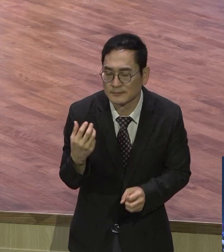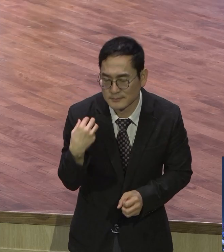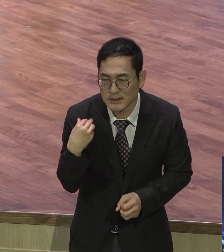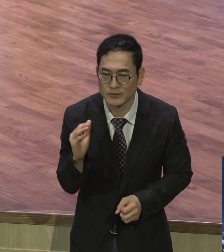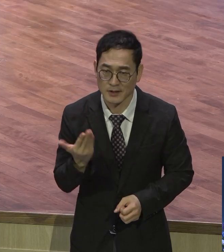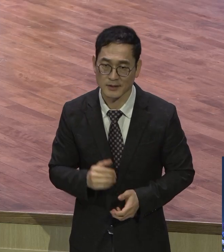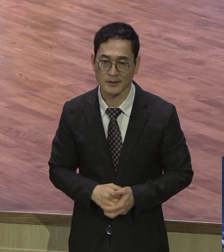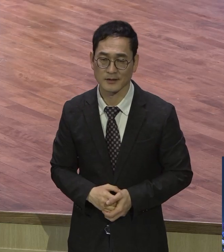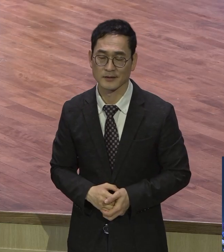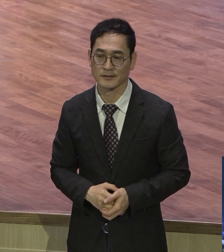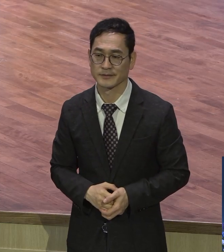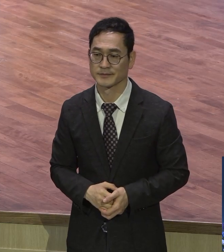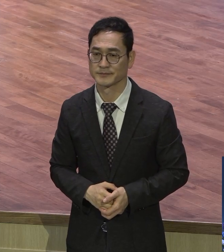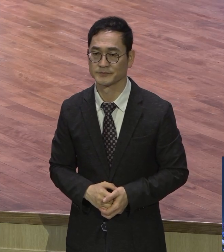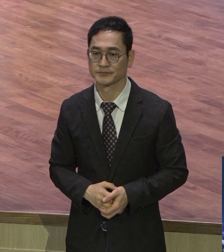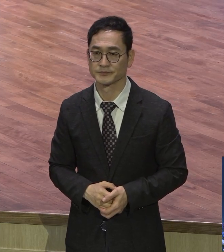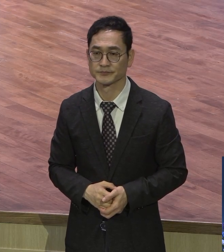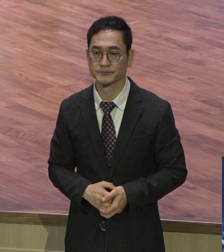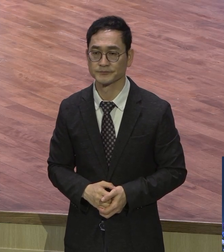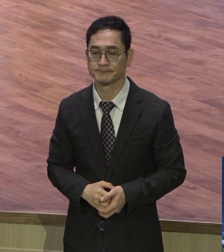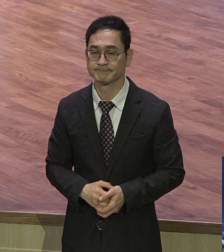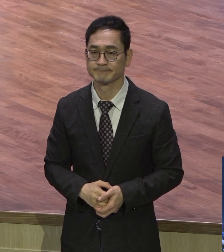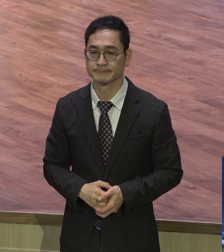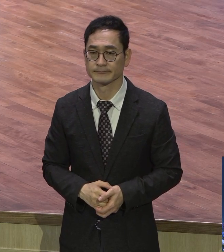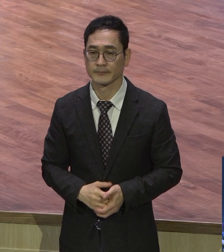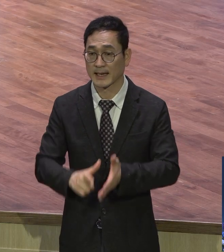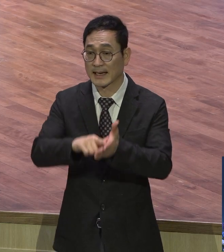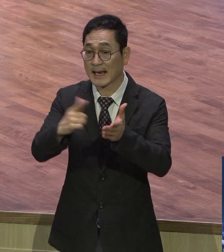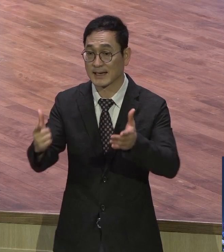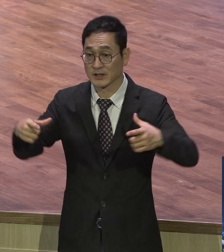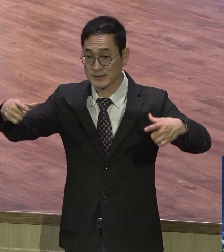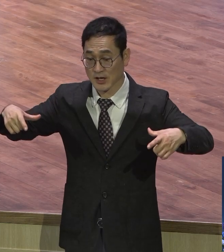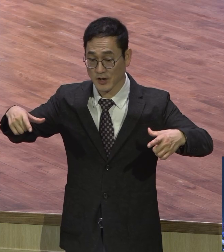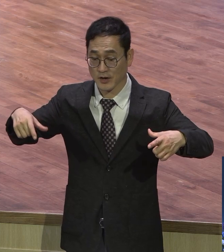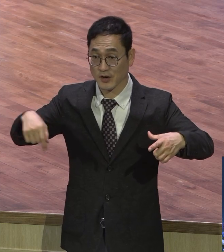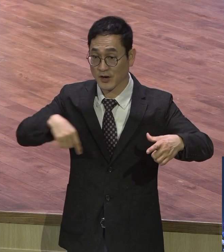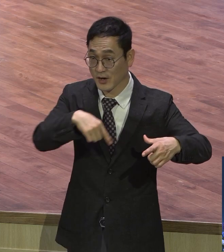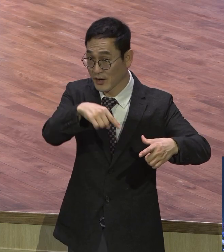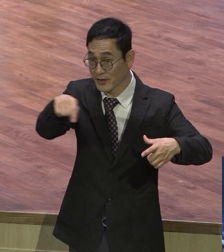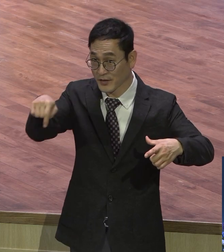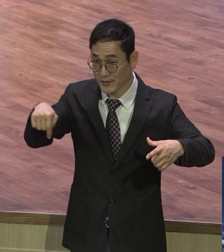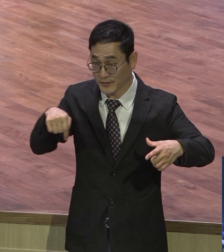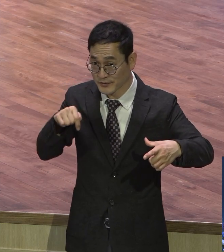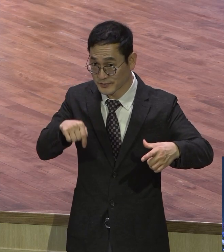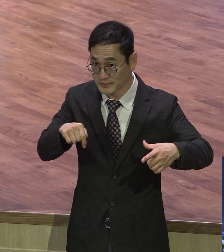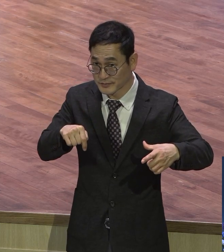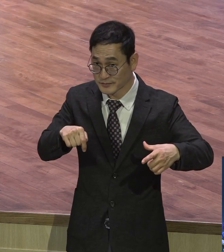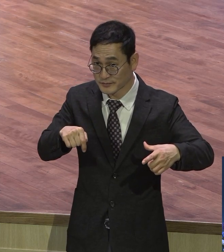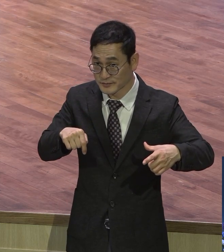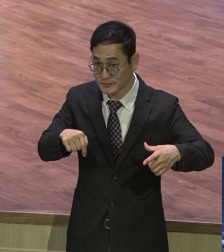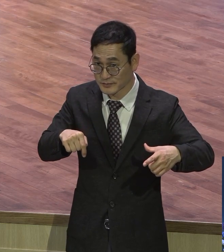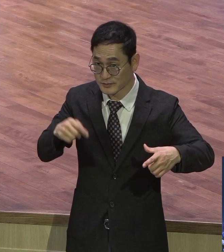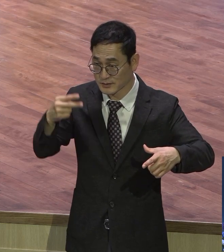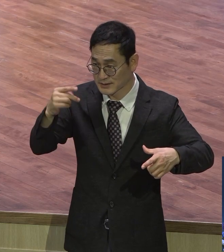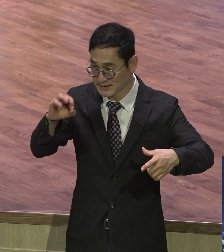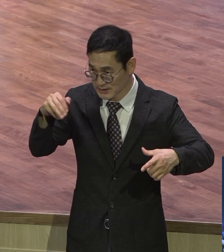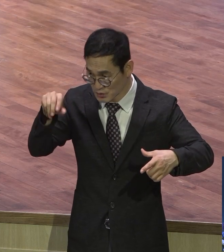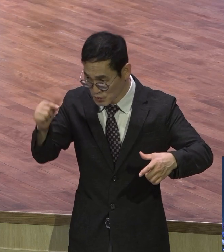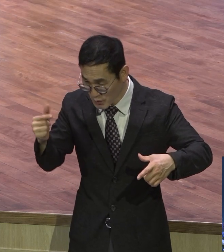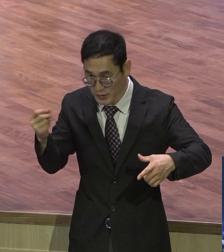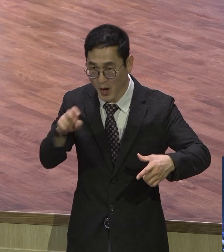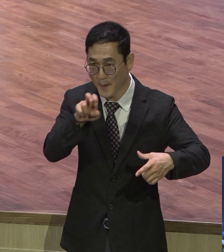국내외적으로 강수금 비로돼서 등촌동 마곡 수도권